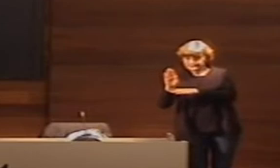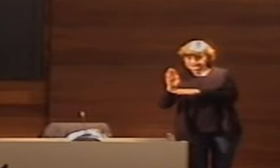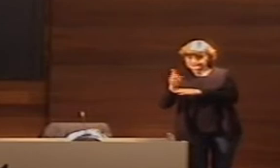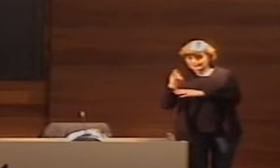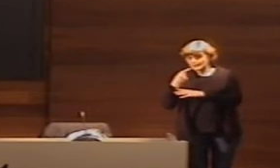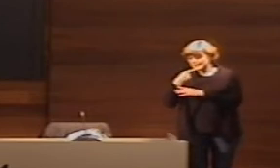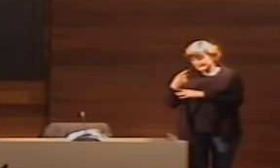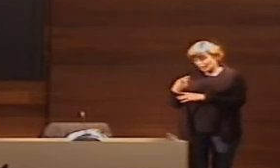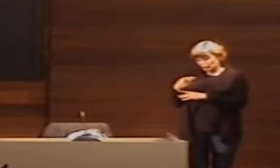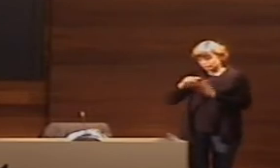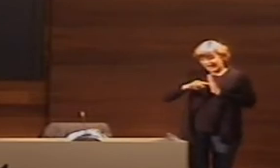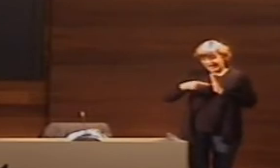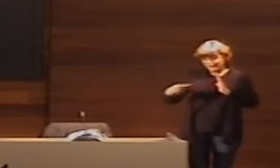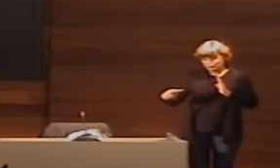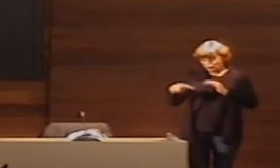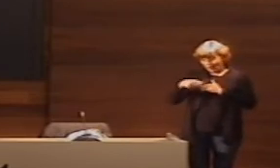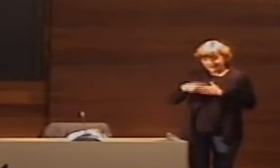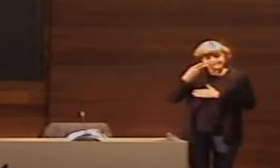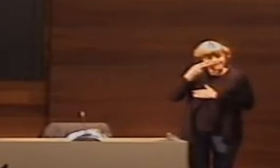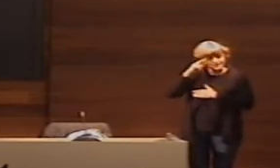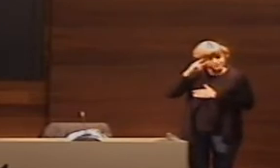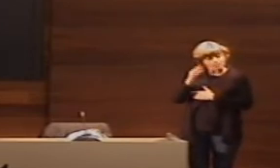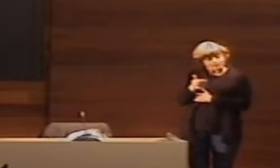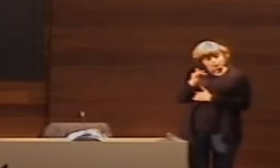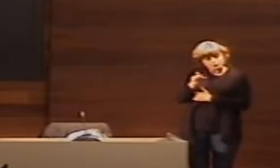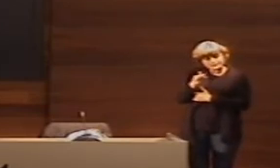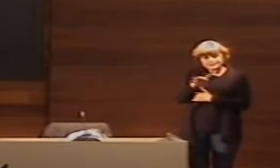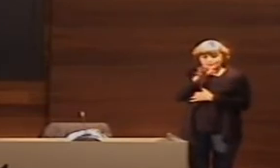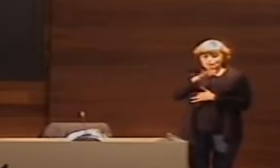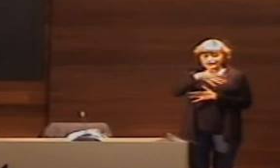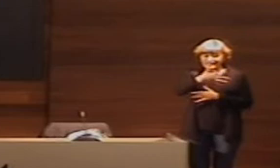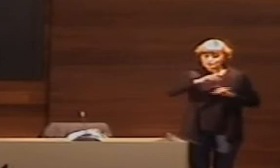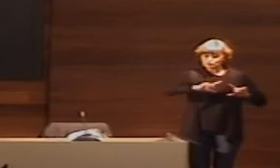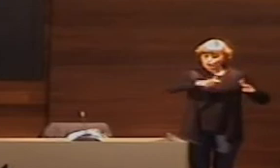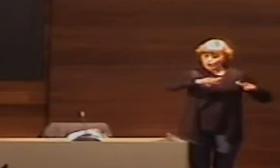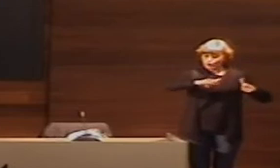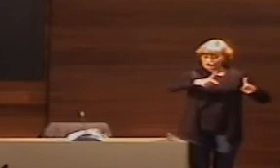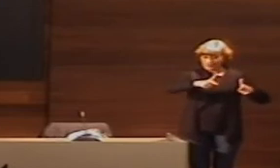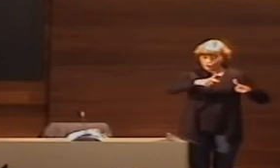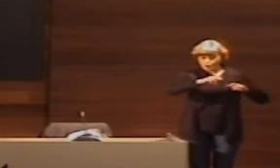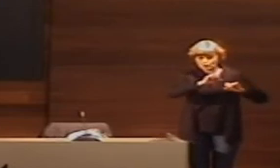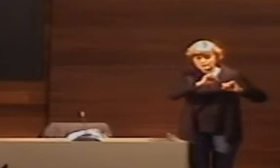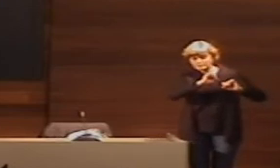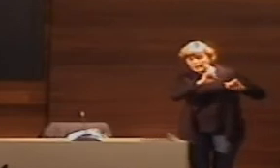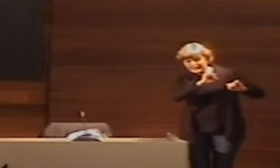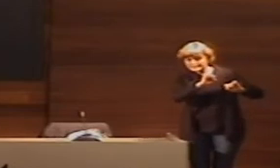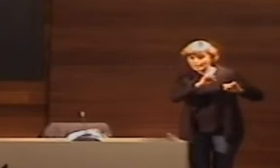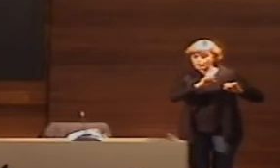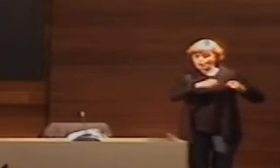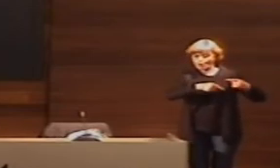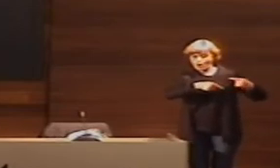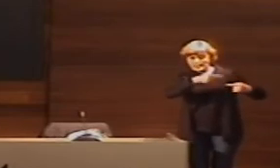sería una aportación importante que poner que el quinto contenedor con rechazo